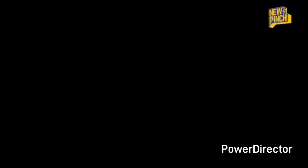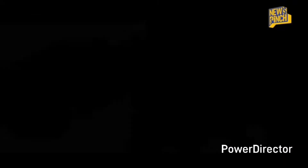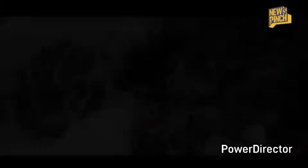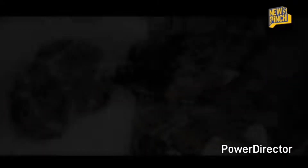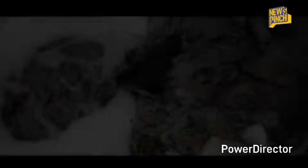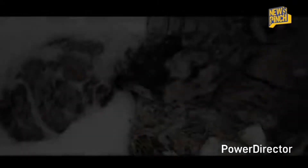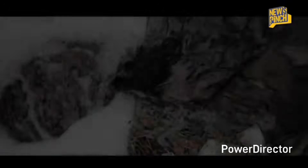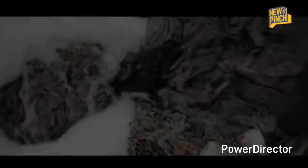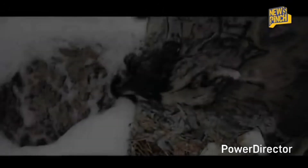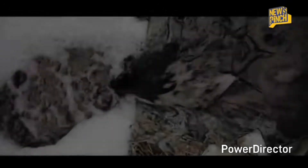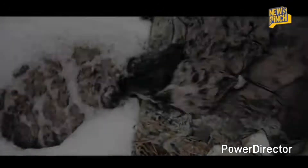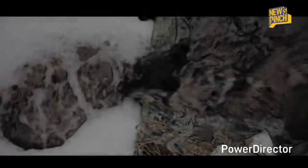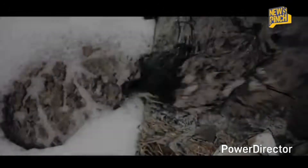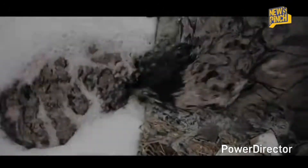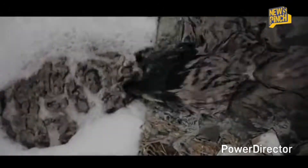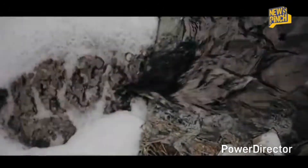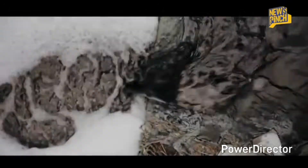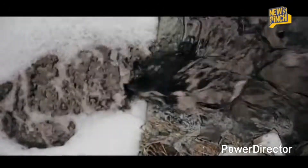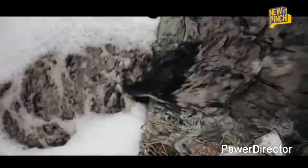है।